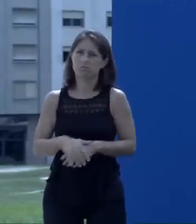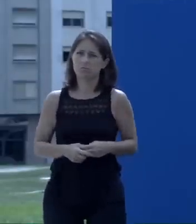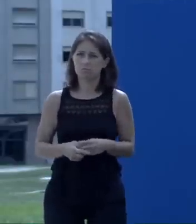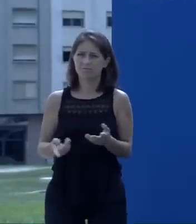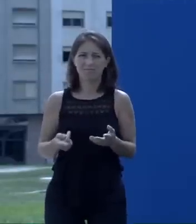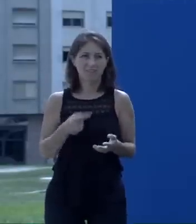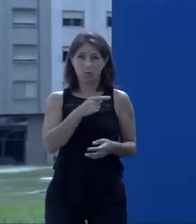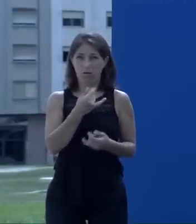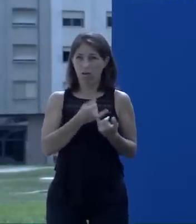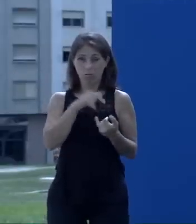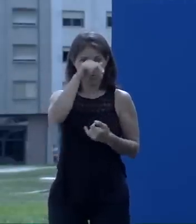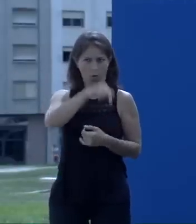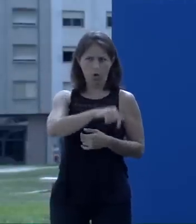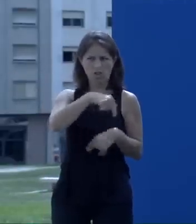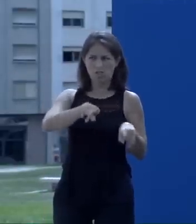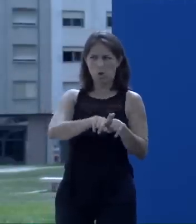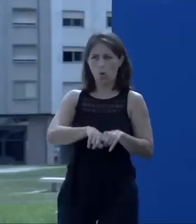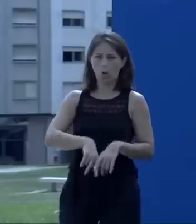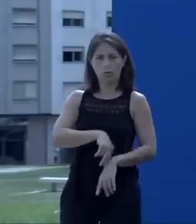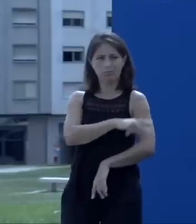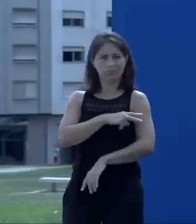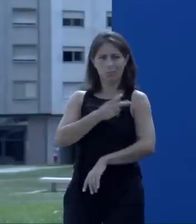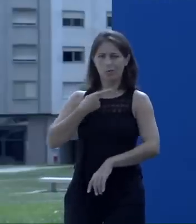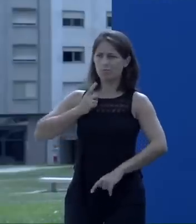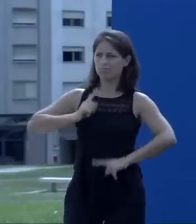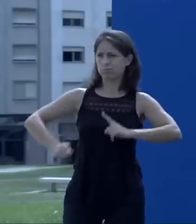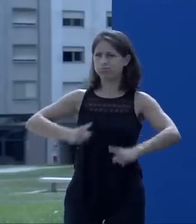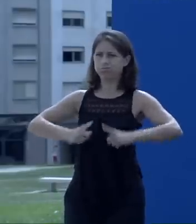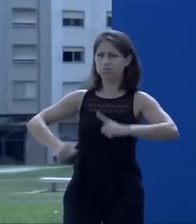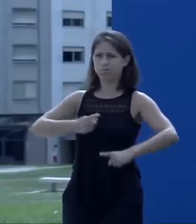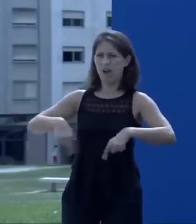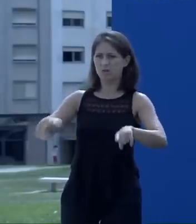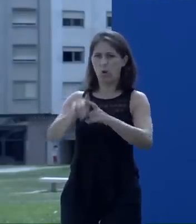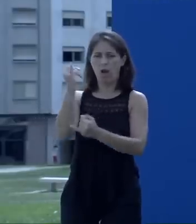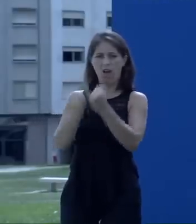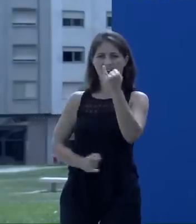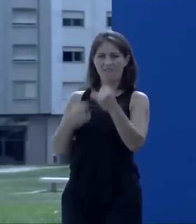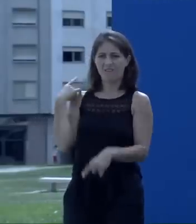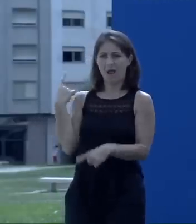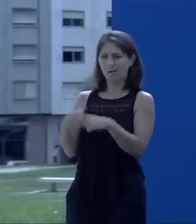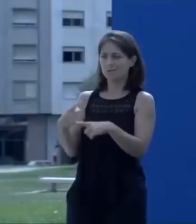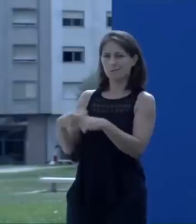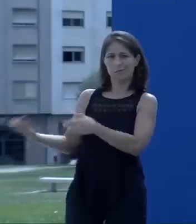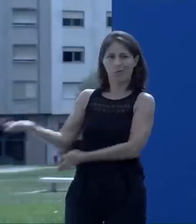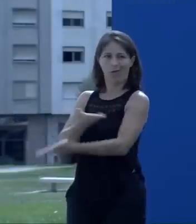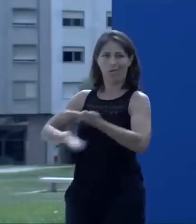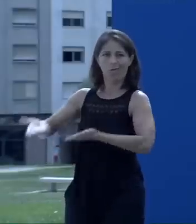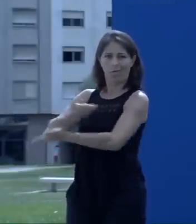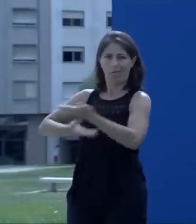que funciona hoxe como lugarteniente, como señor feudal que segue exercendo o dereito de pernada, como na peor época medieval.